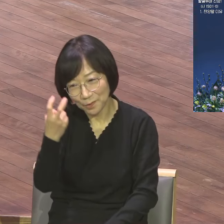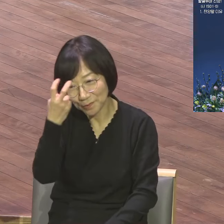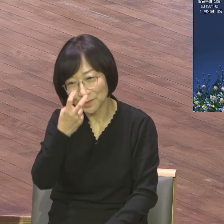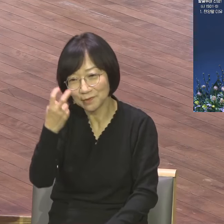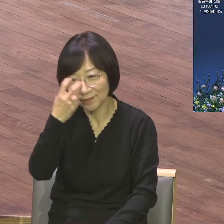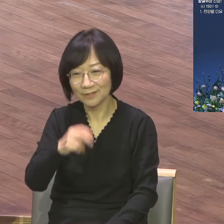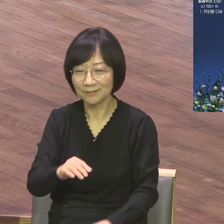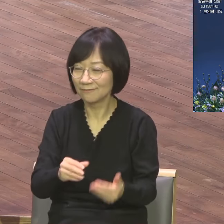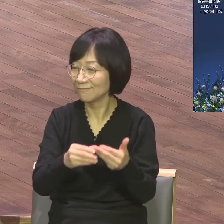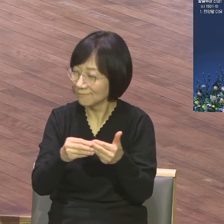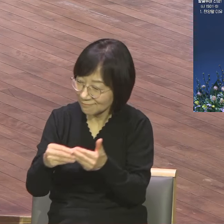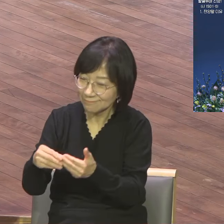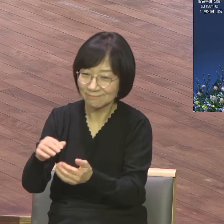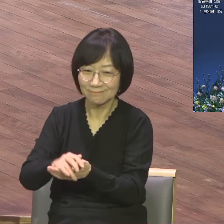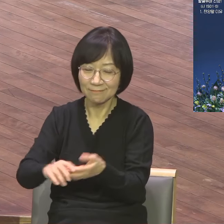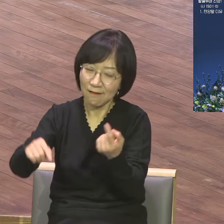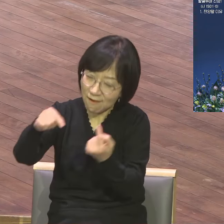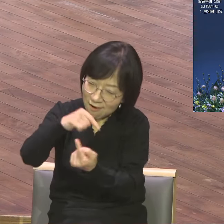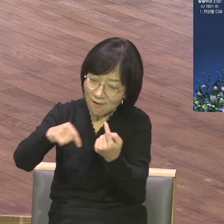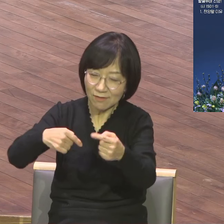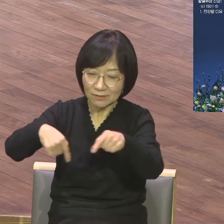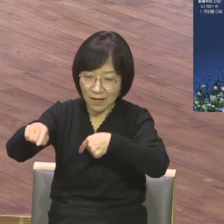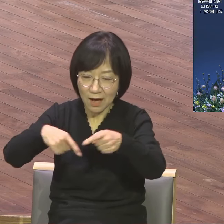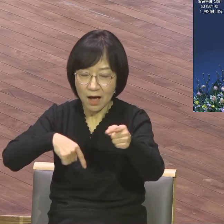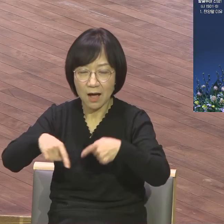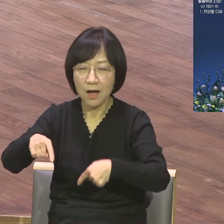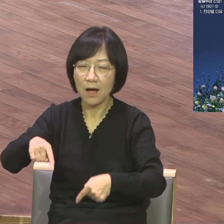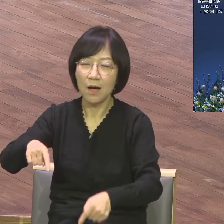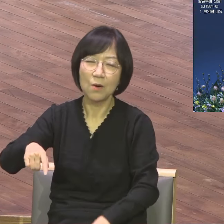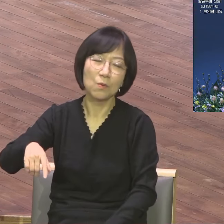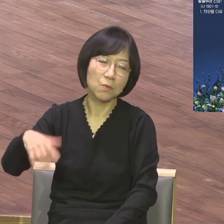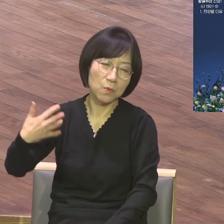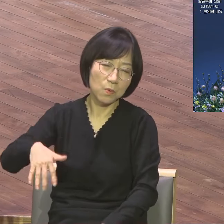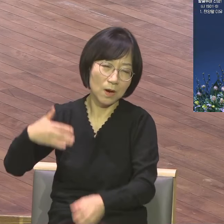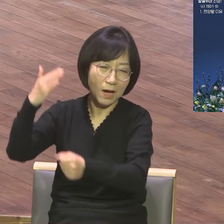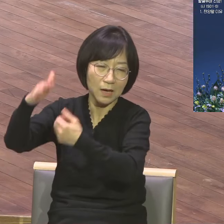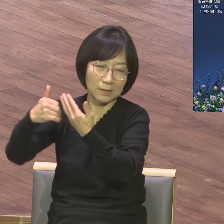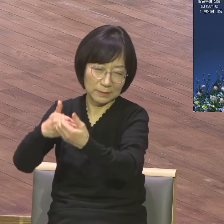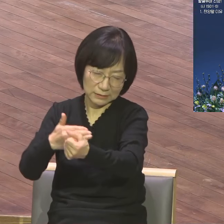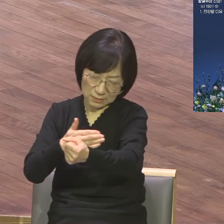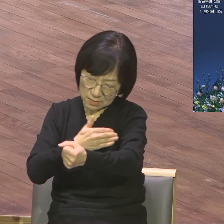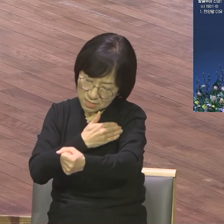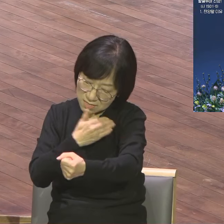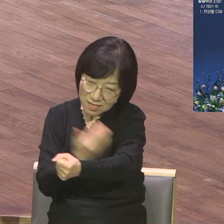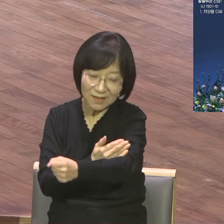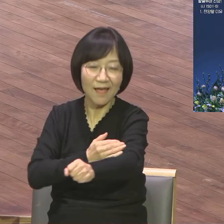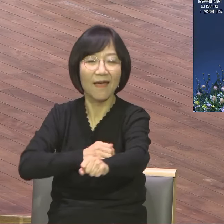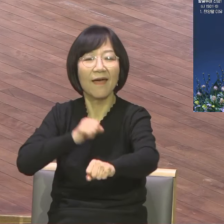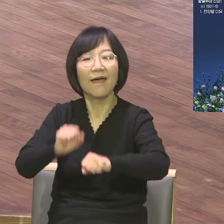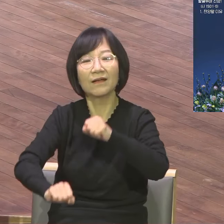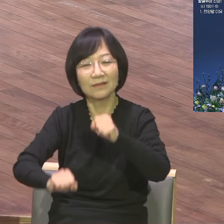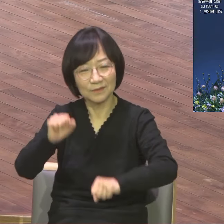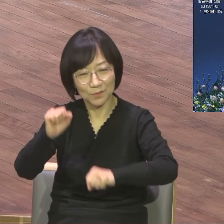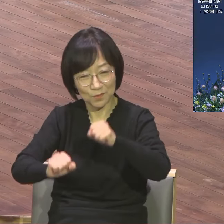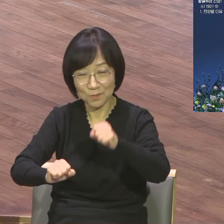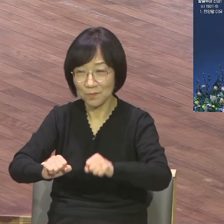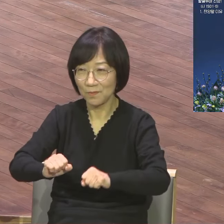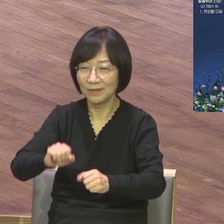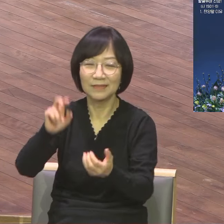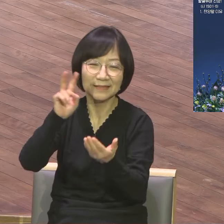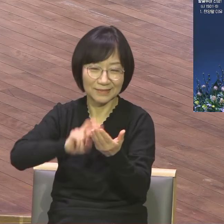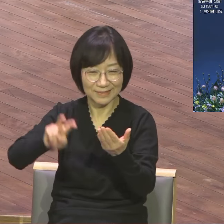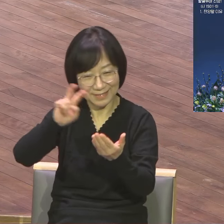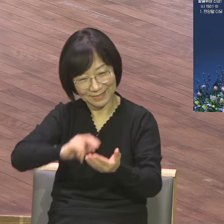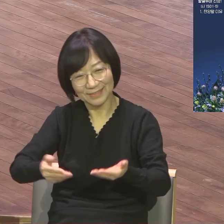유지하시고 운행하시고 다스리시는 하나님의 능하신 이 놀라운 행동, 특별히